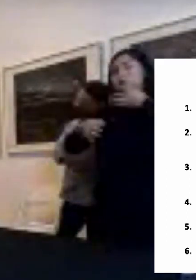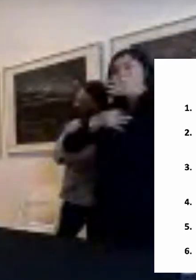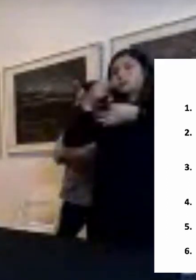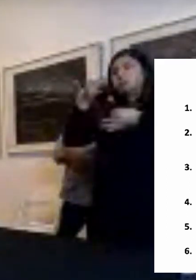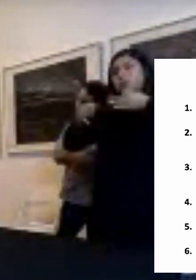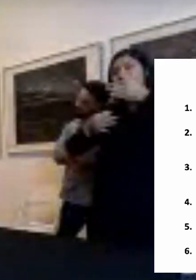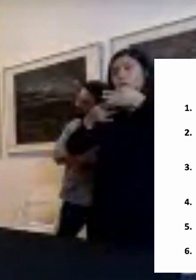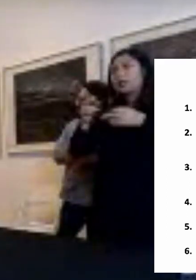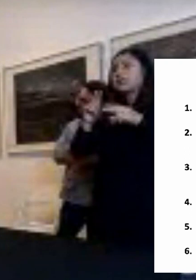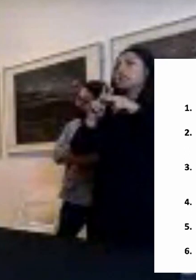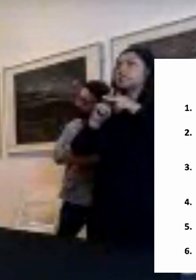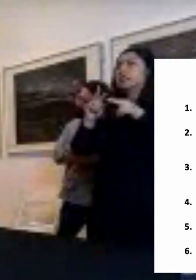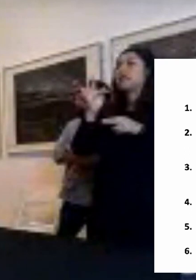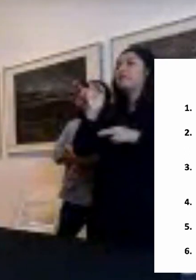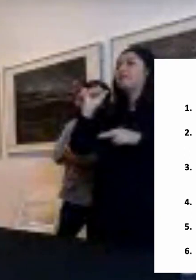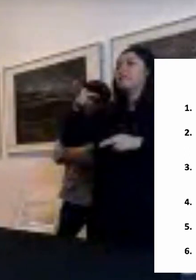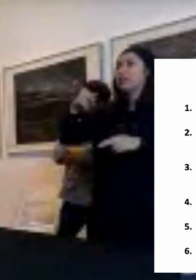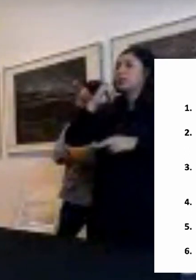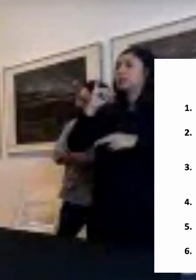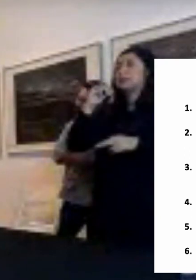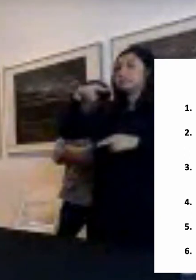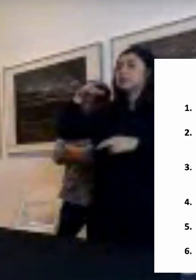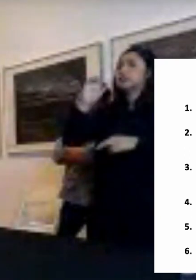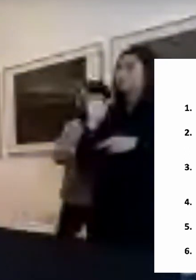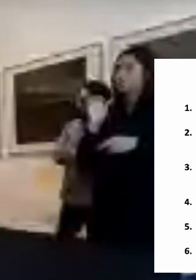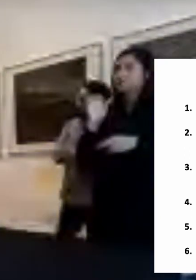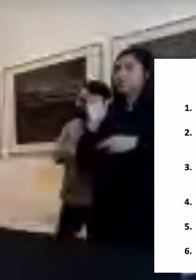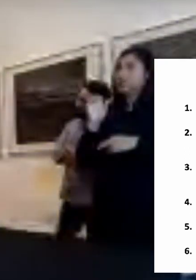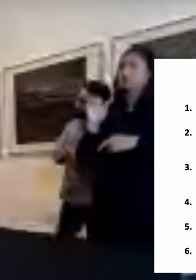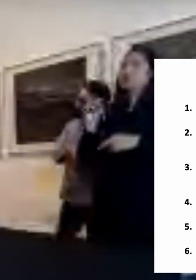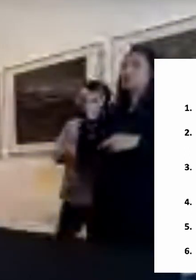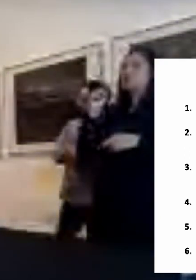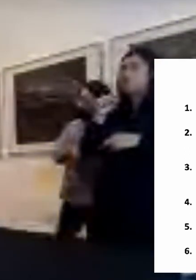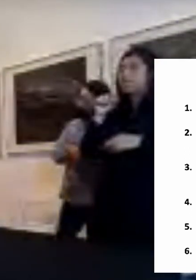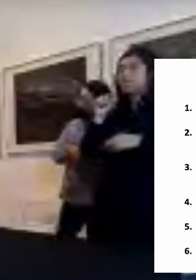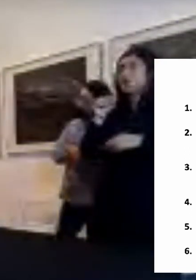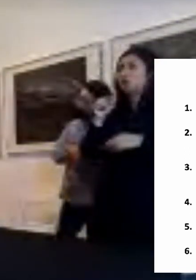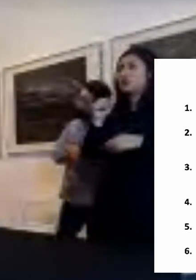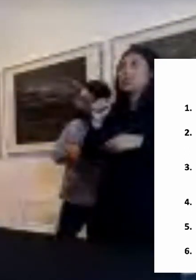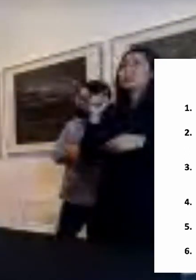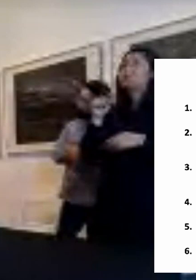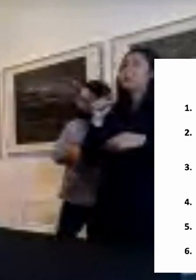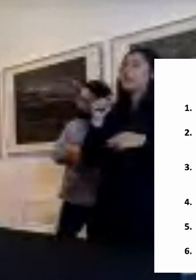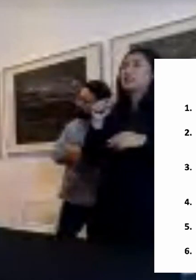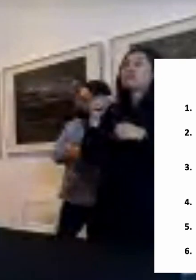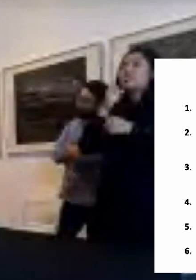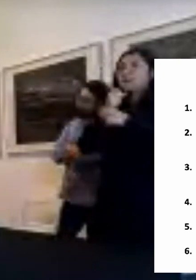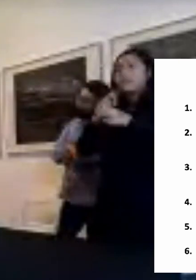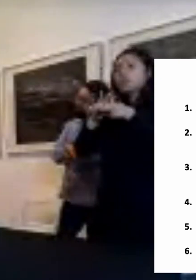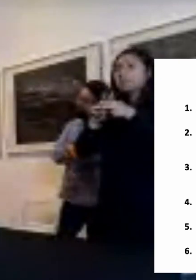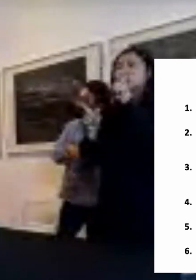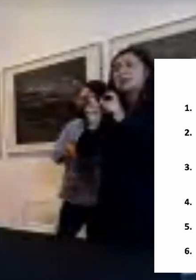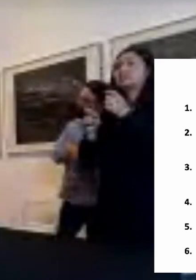este fanzine, como tal, que debo decir, fanzine queda chico, porque al fin y al cabo en los trabajos que realizan personas con un trabajo hermoso, y